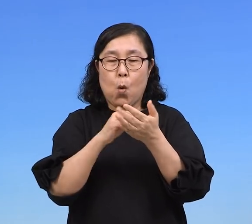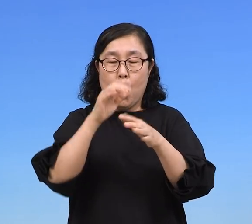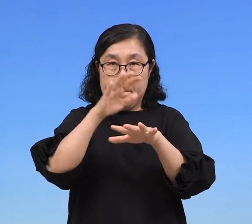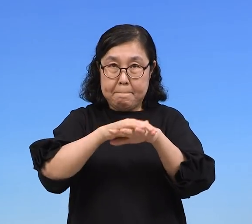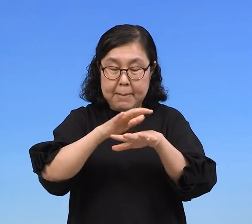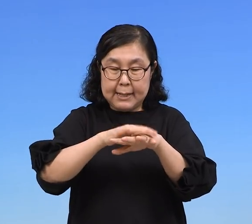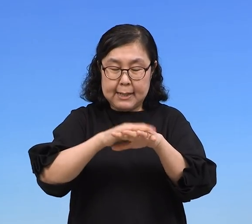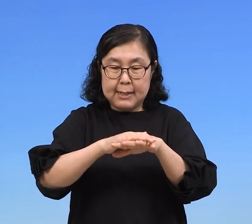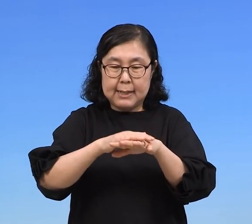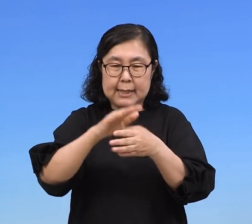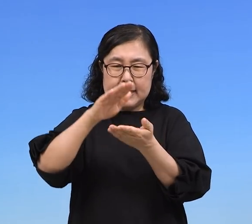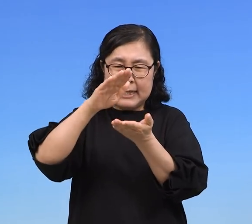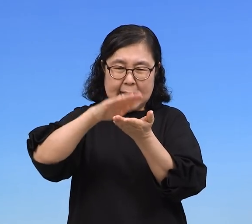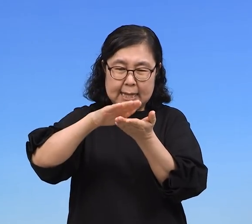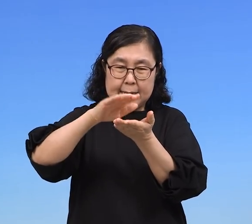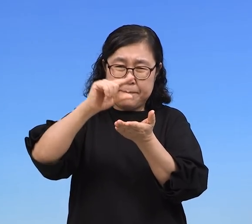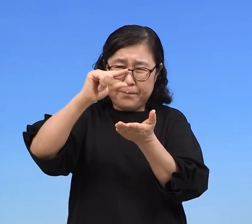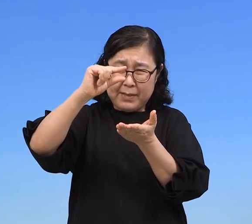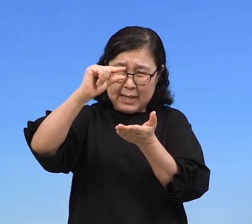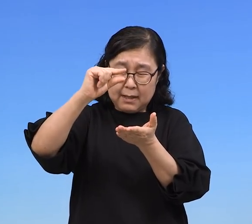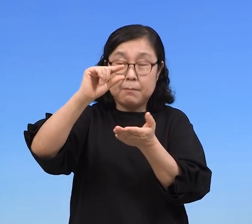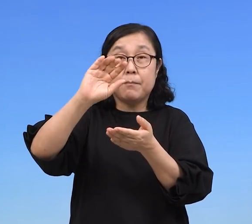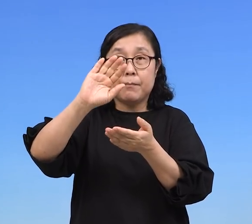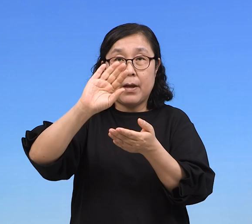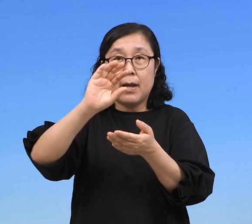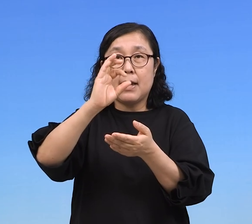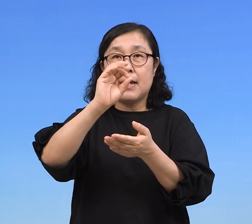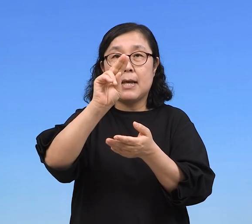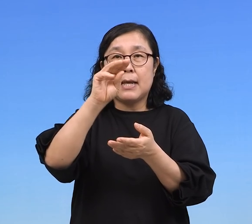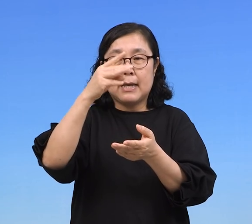나오는 돌밭은 이게 얕음의 문제.